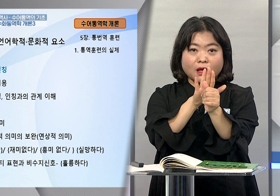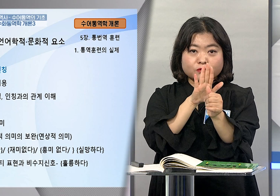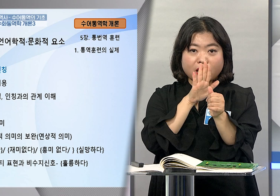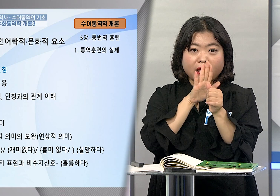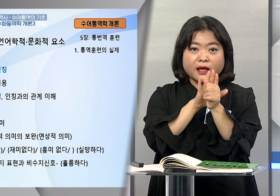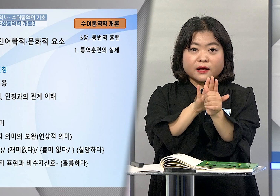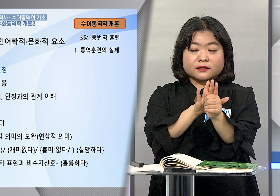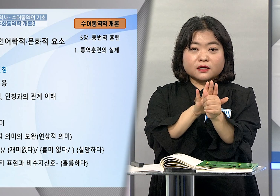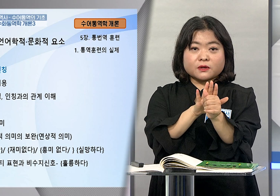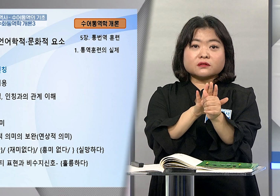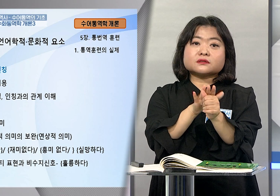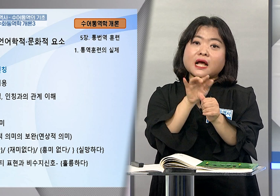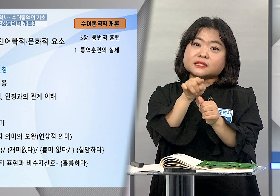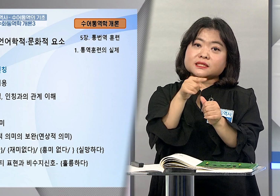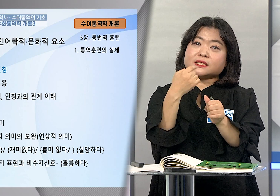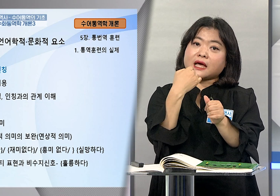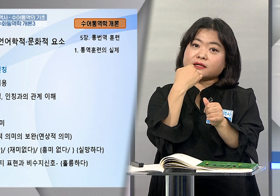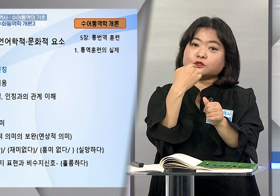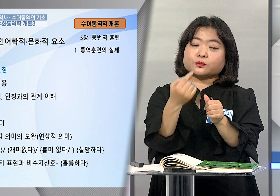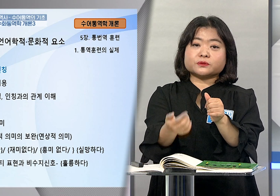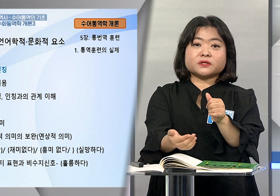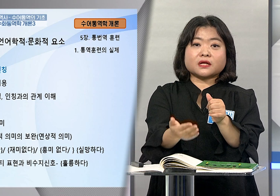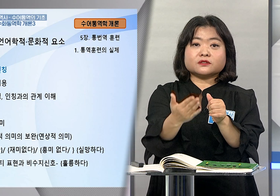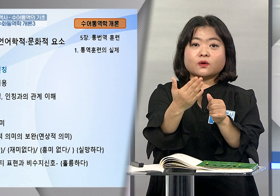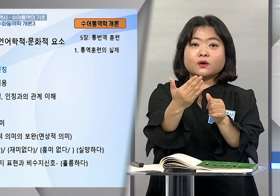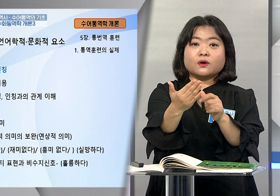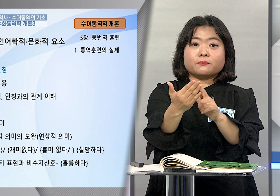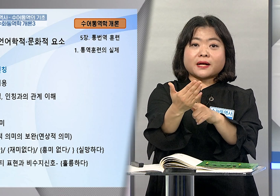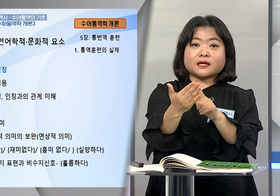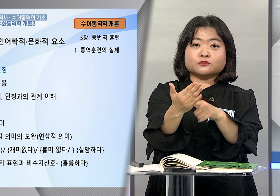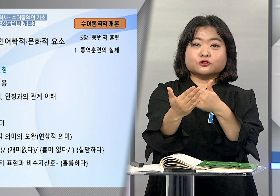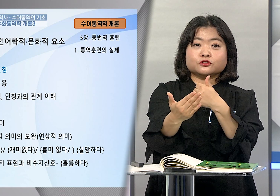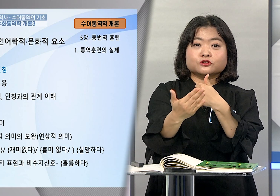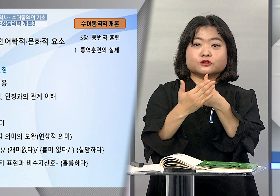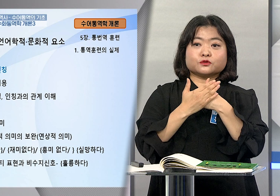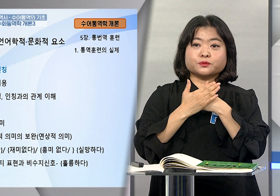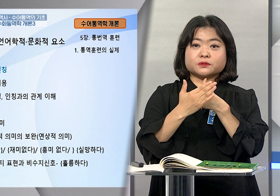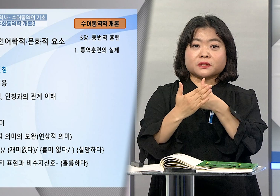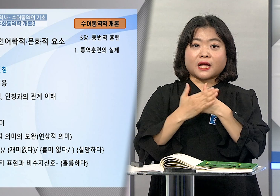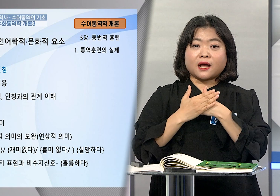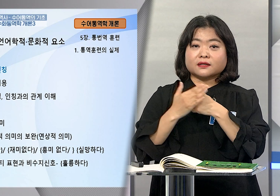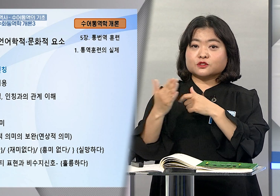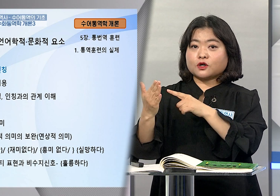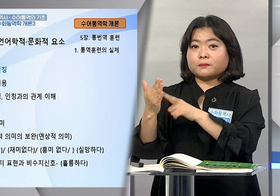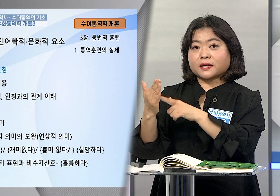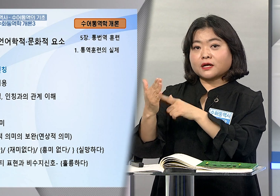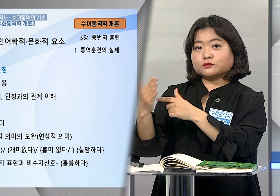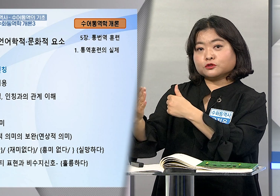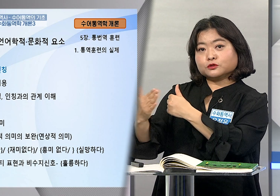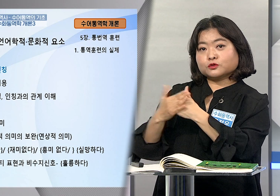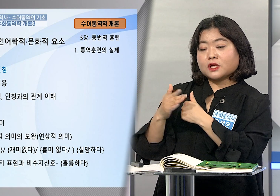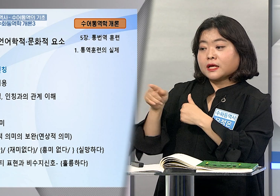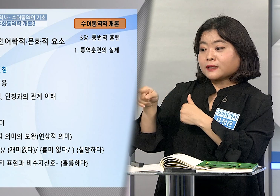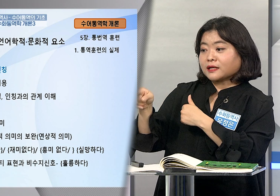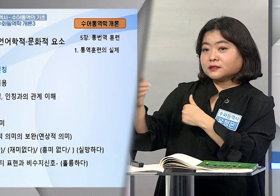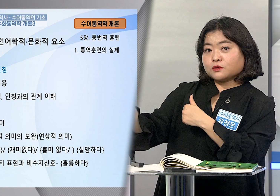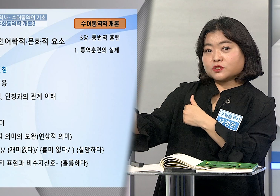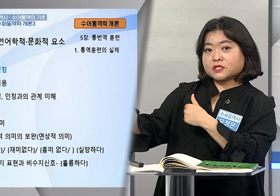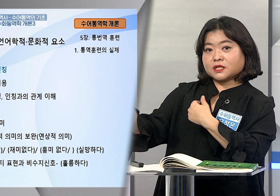때문에. 그러면 당신이 나를 돕습니다는요. 방향으로 돕습니다. 그렇죠? 방향으로 당신의 위치,